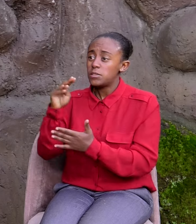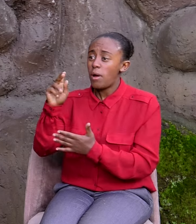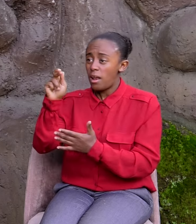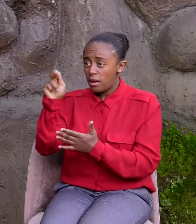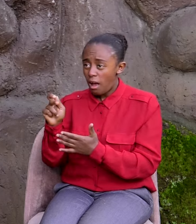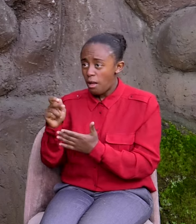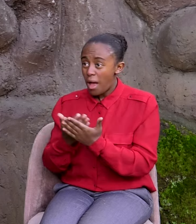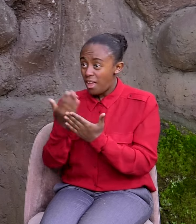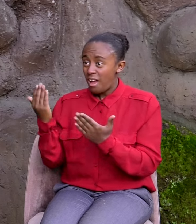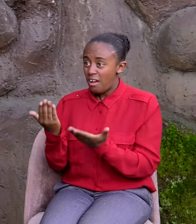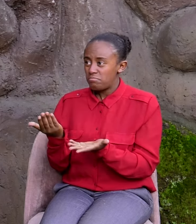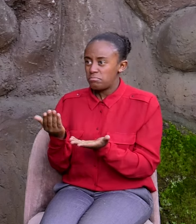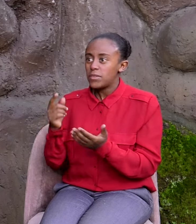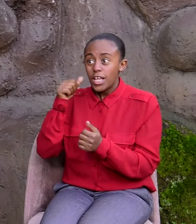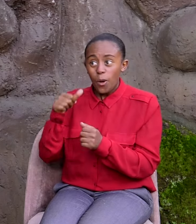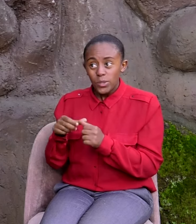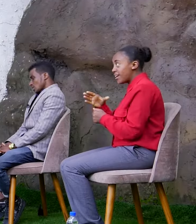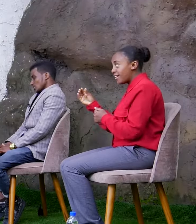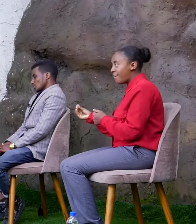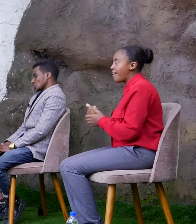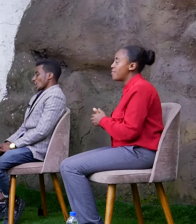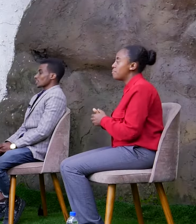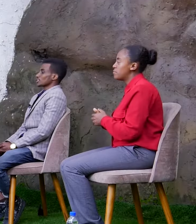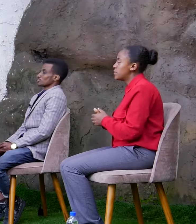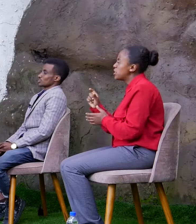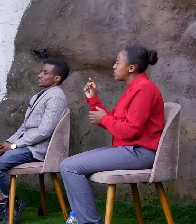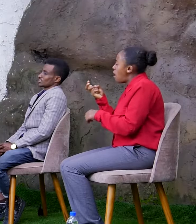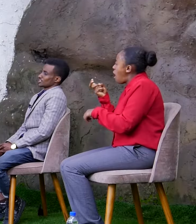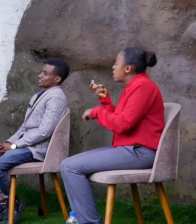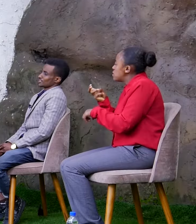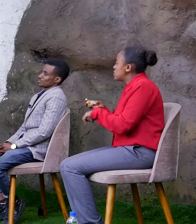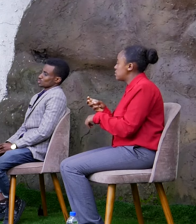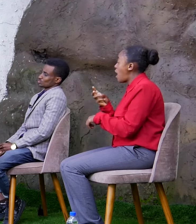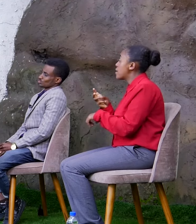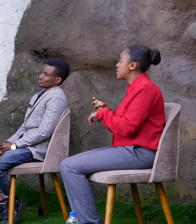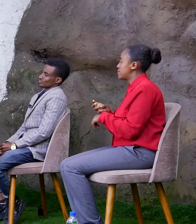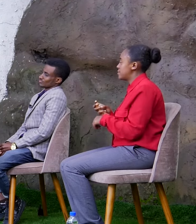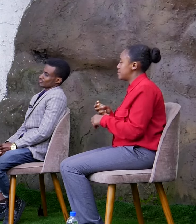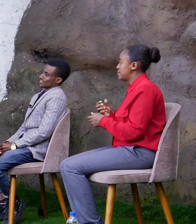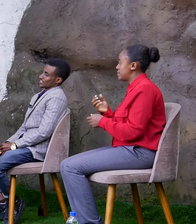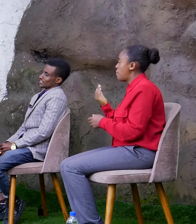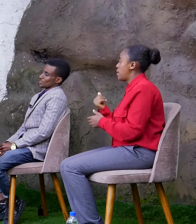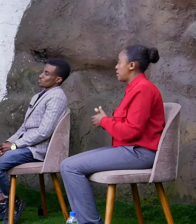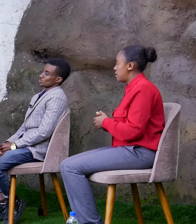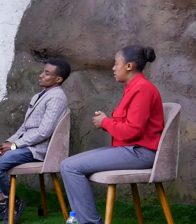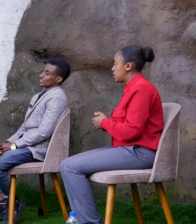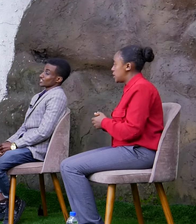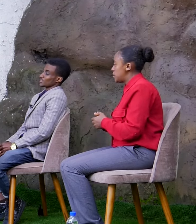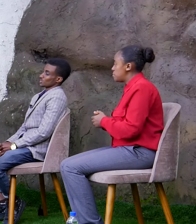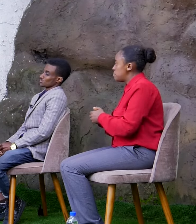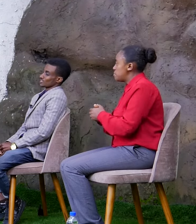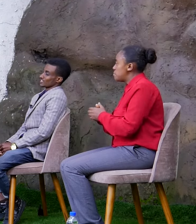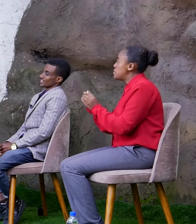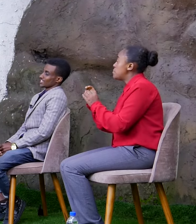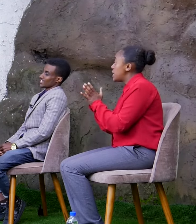እንዳው በዚሁ አጋጣሚ አስታወስከኝና ትንሽ ሀርድ ነበር ቤቱ። እንዳው ምን የሚል